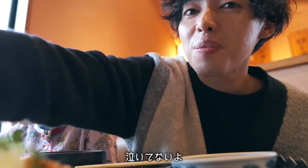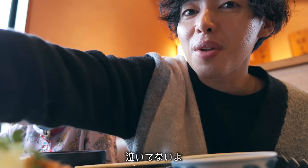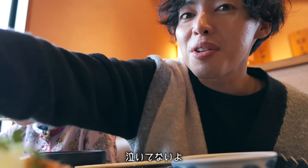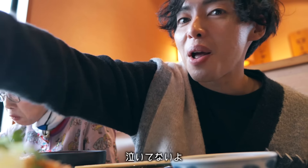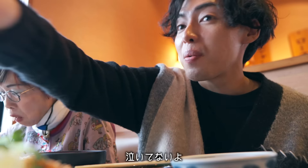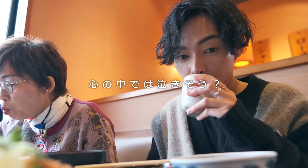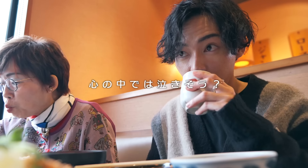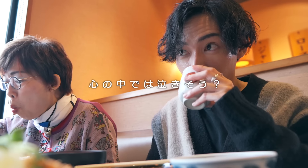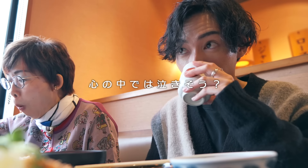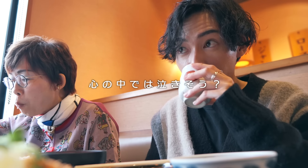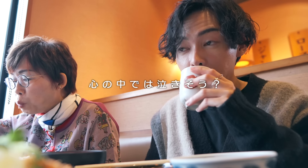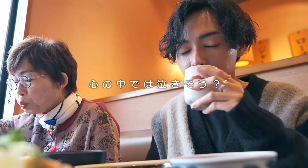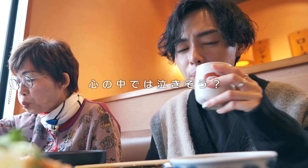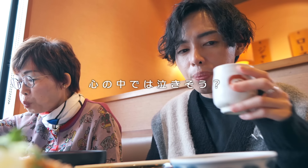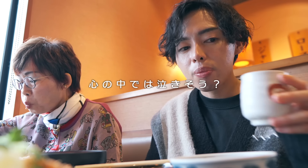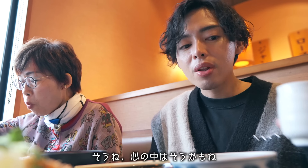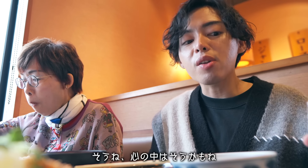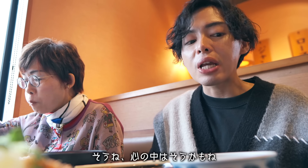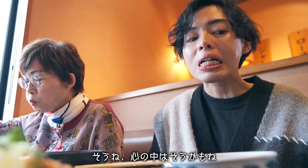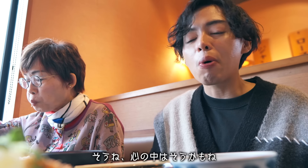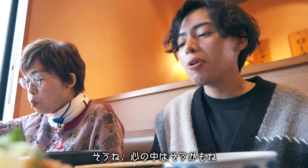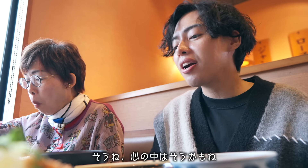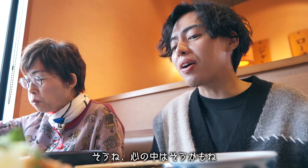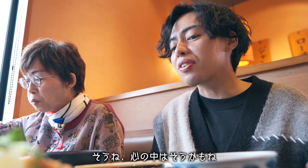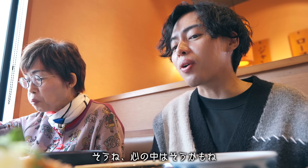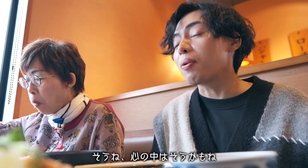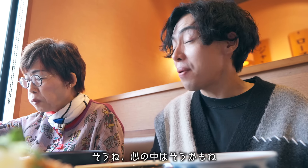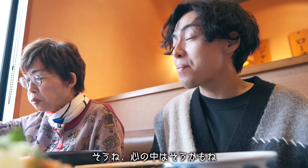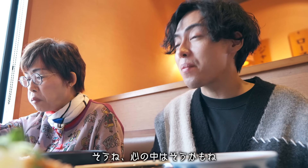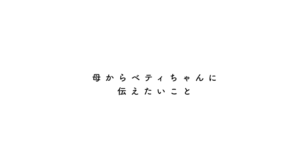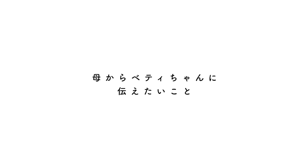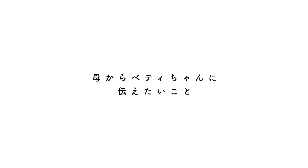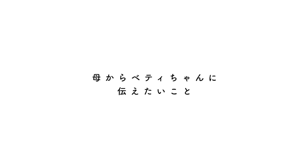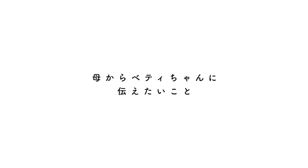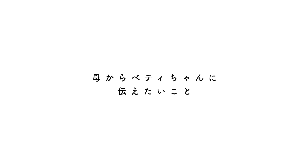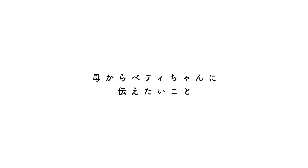だよとか、誰だよとか、誰だよとか、誰だよとか、誰だよとか、誰だよ